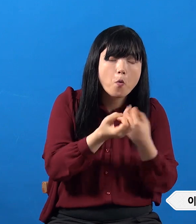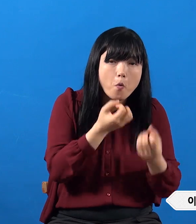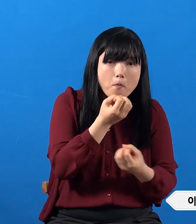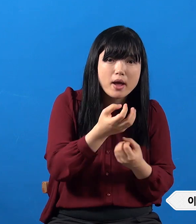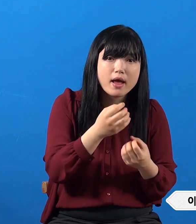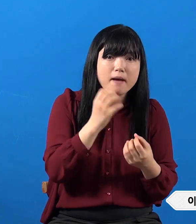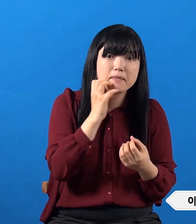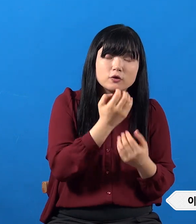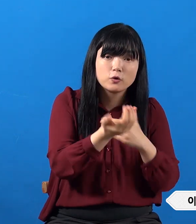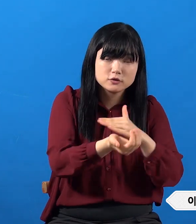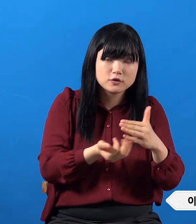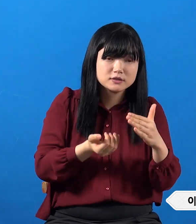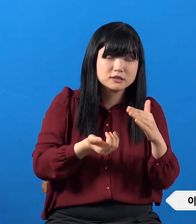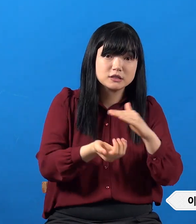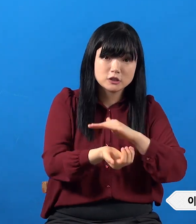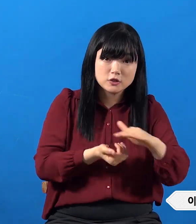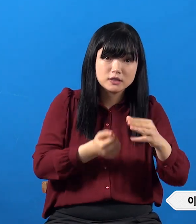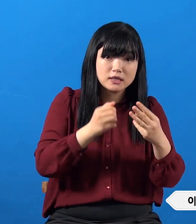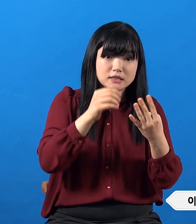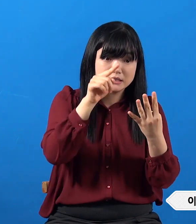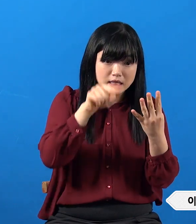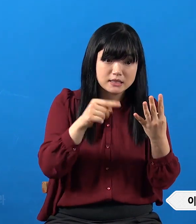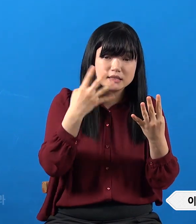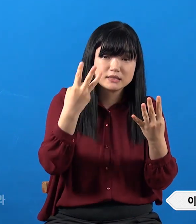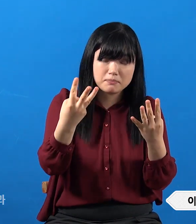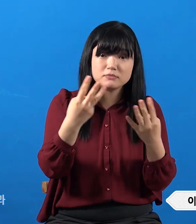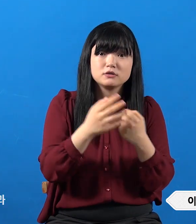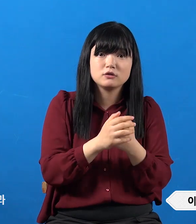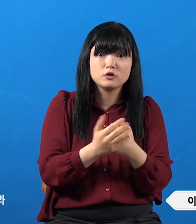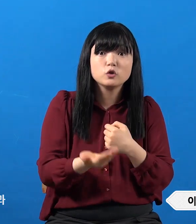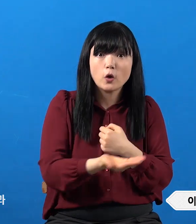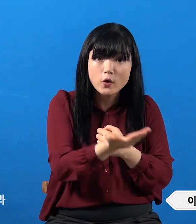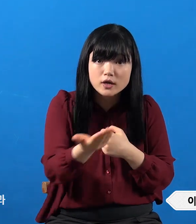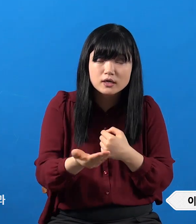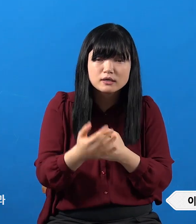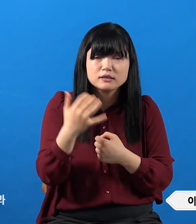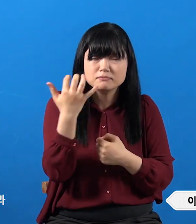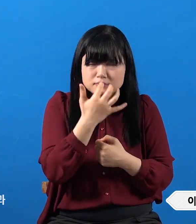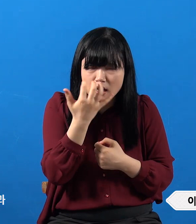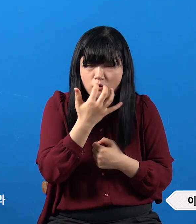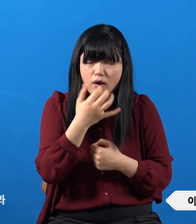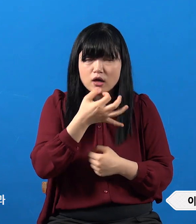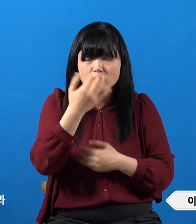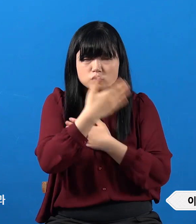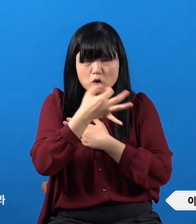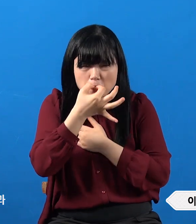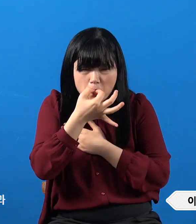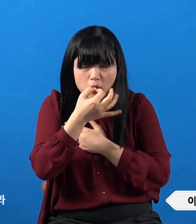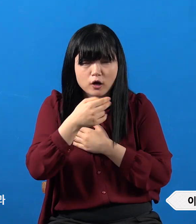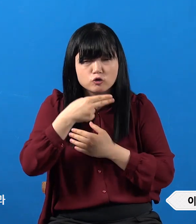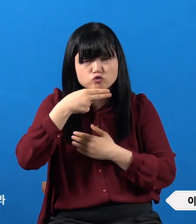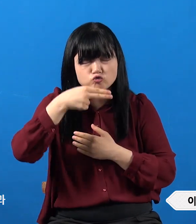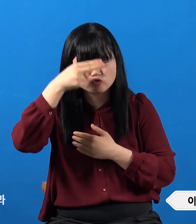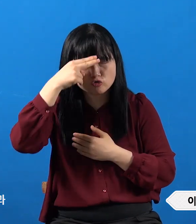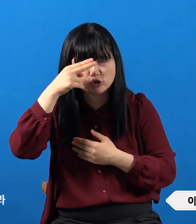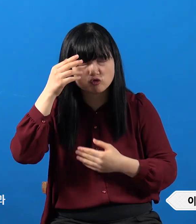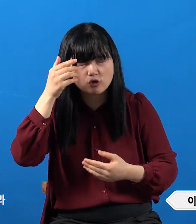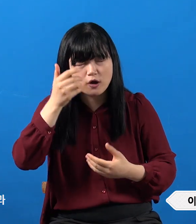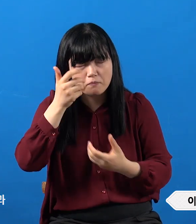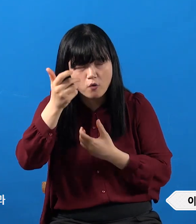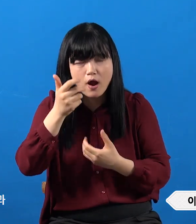들어보세요. 베드로전서 4장 3절 같이 읽습니다. 시작. 너희가 음란과 정욕과